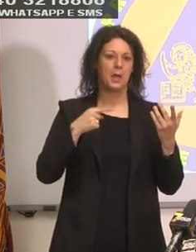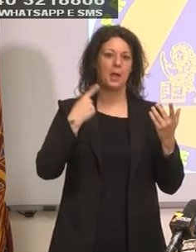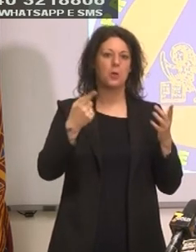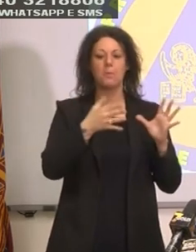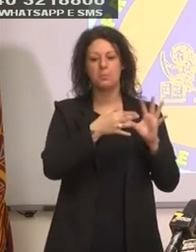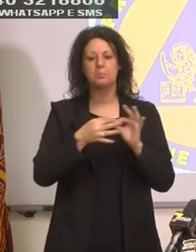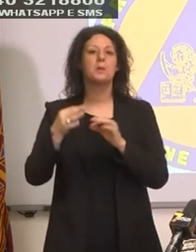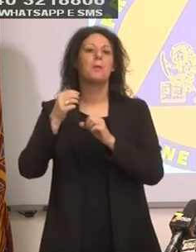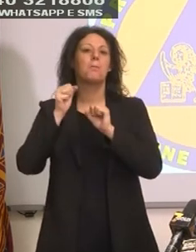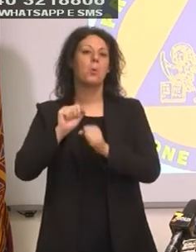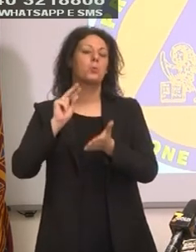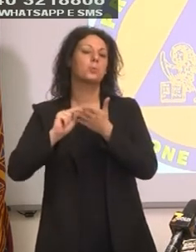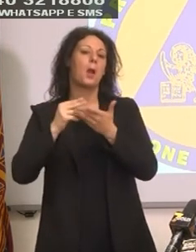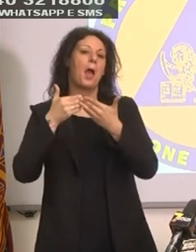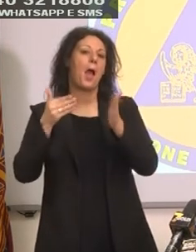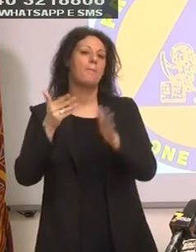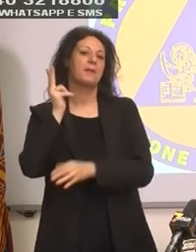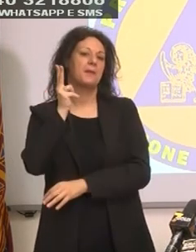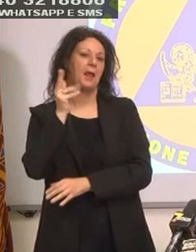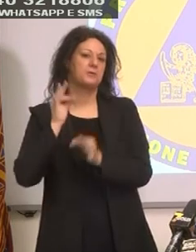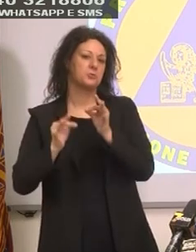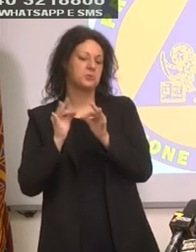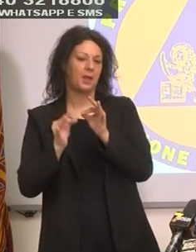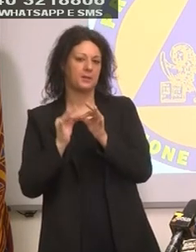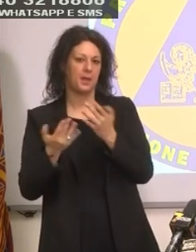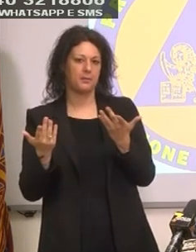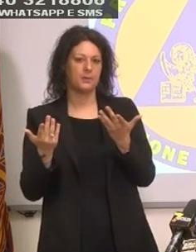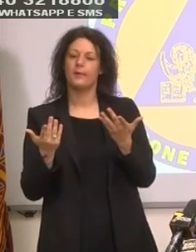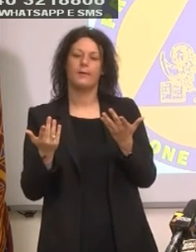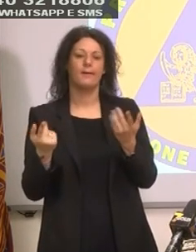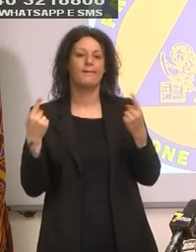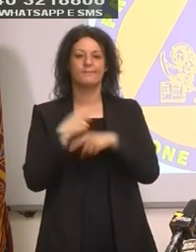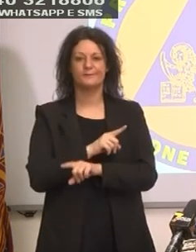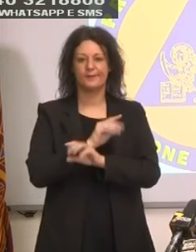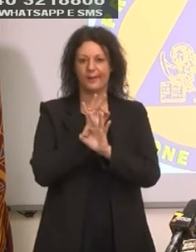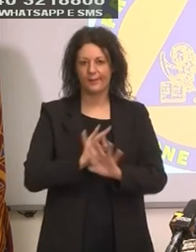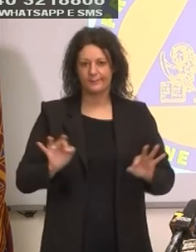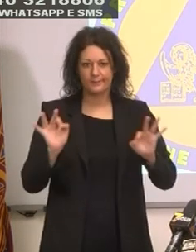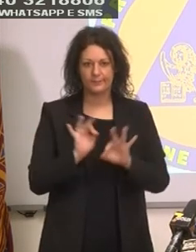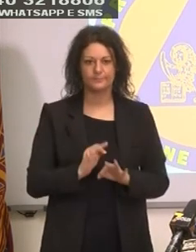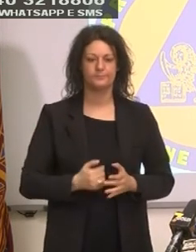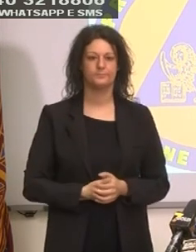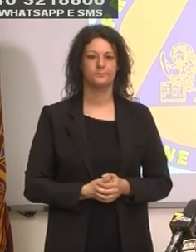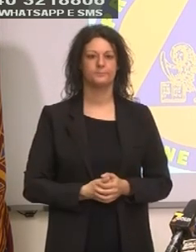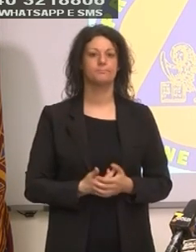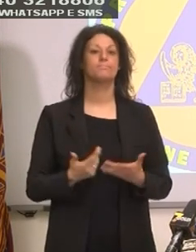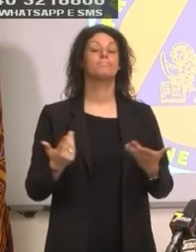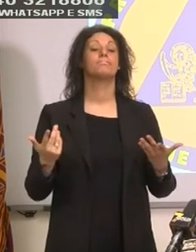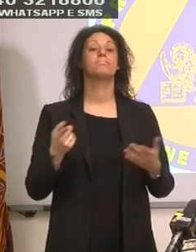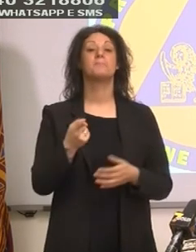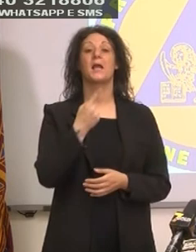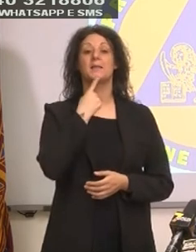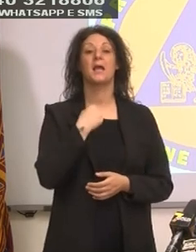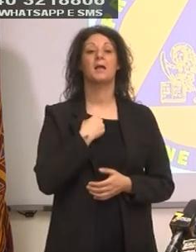il 13 ad esempio le scuole, ci sarebbe stata una bella operazione, niente da fare. Ha detto che il problema era